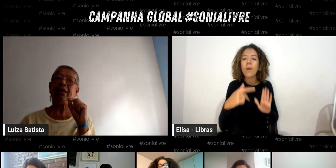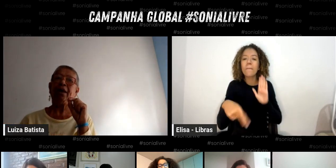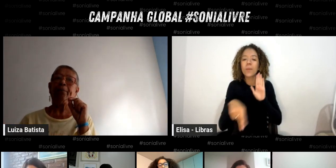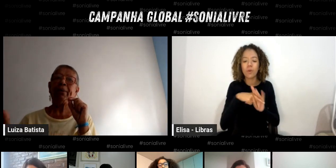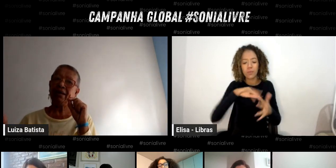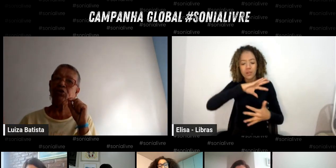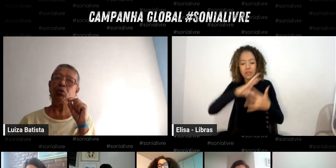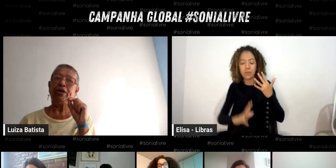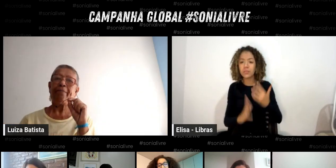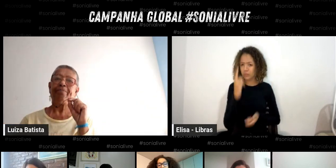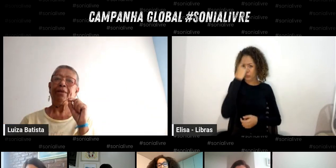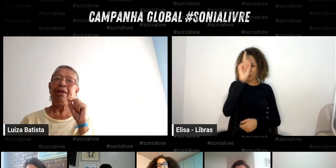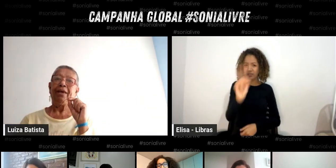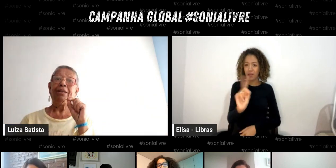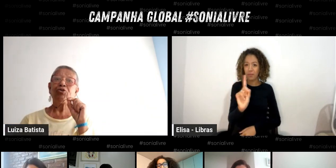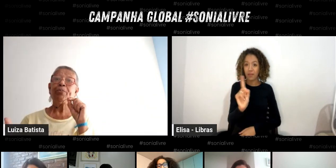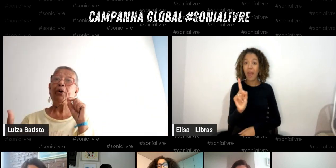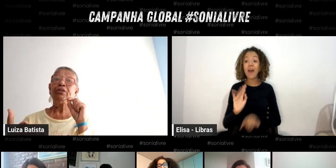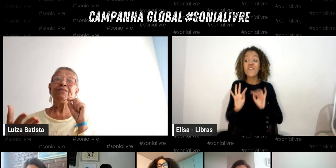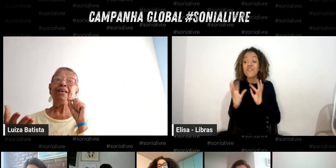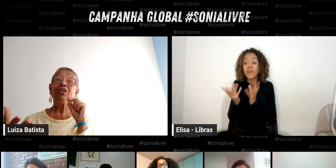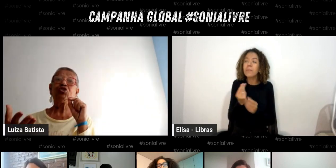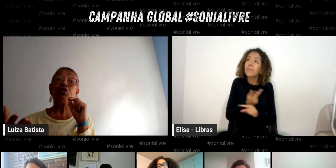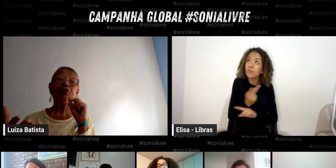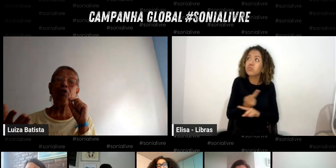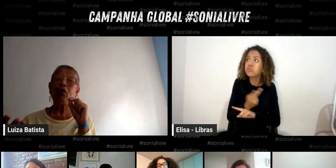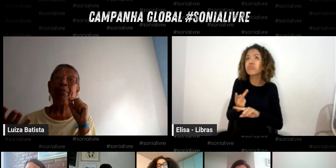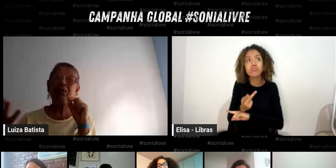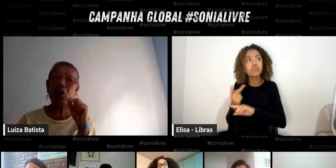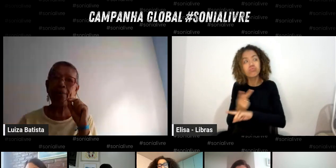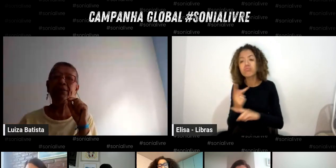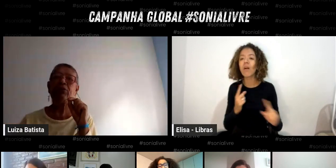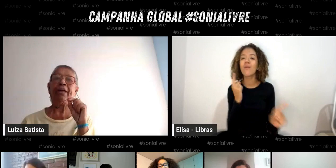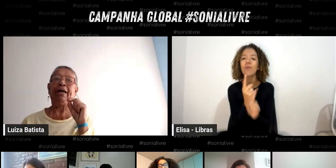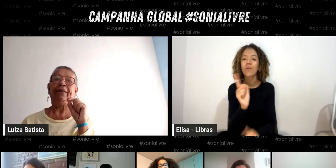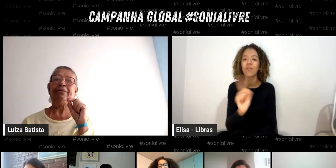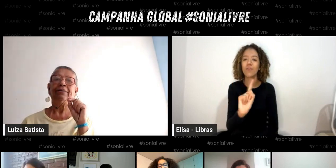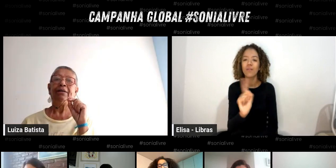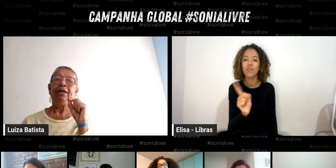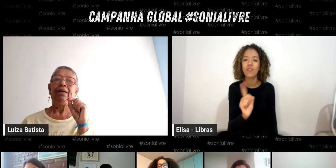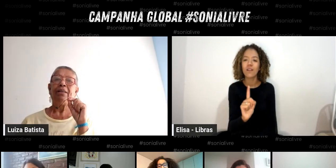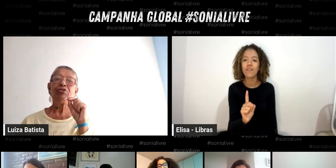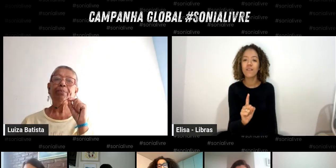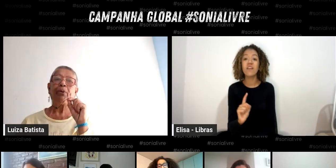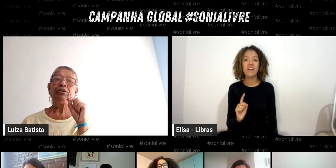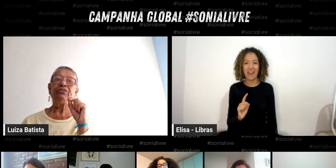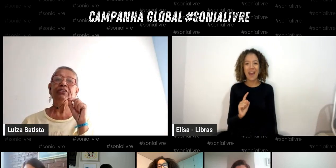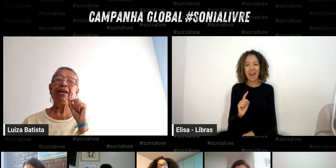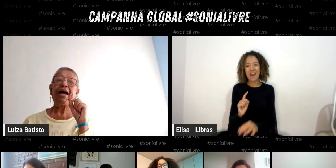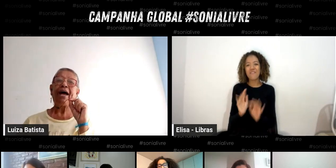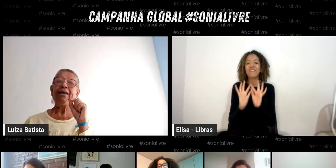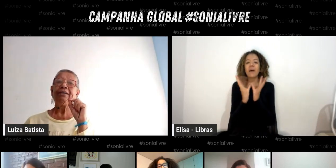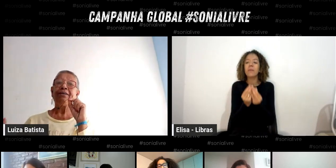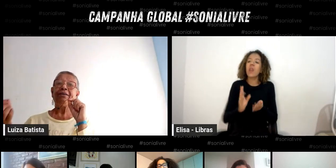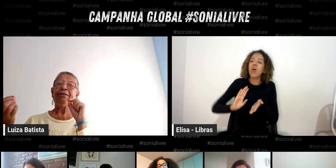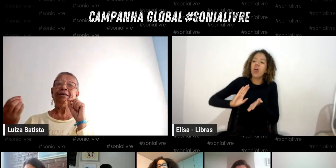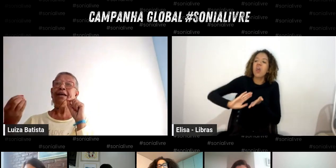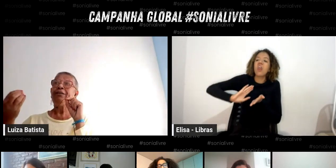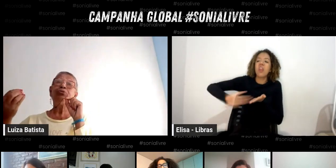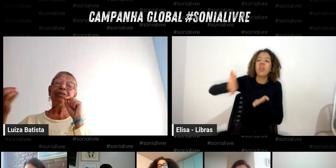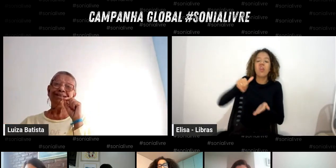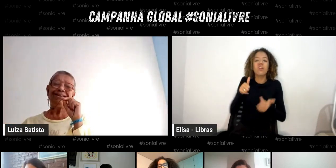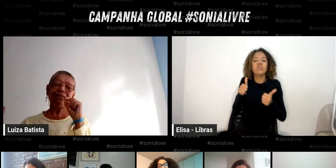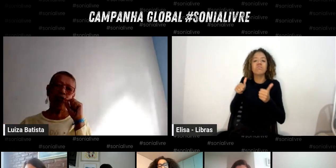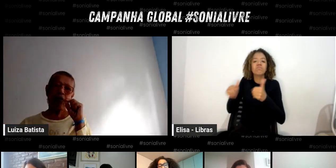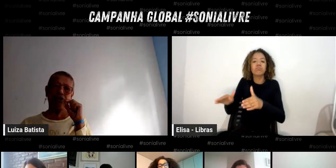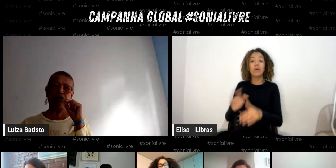desesperadamente pela Sônia. Não se pode dizer que Sônia foi uma menor abandonada. Não se pode chegar e ele